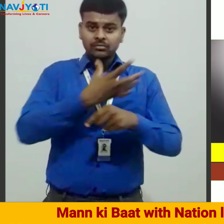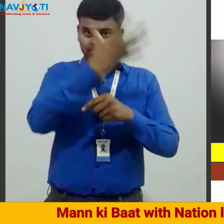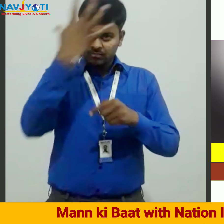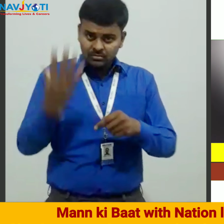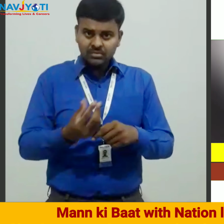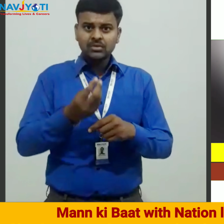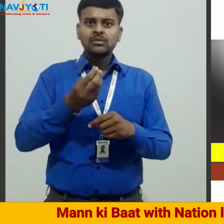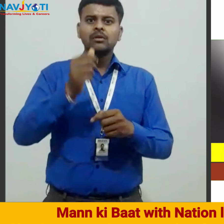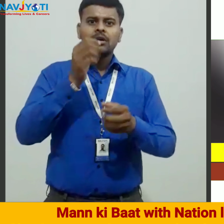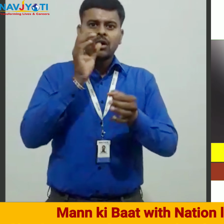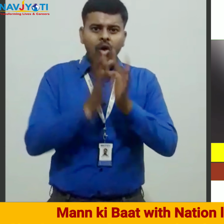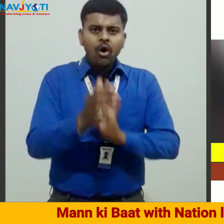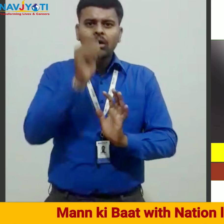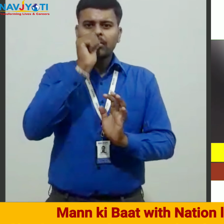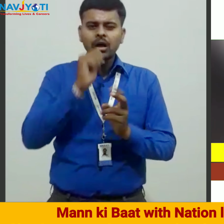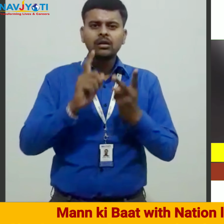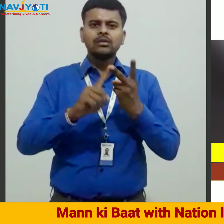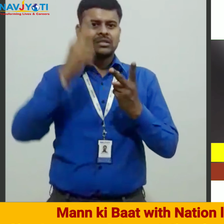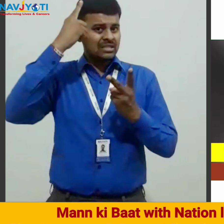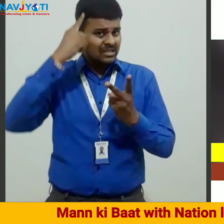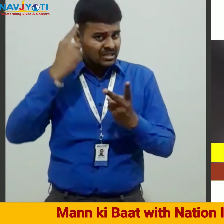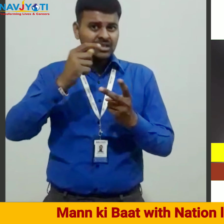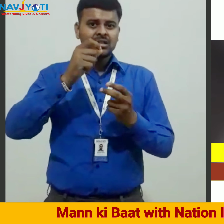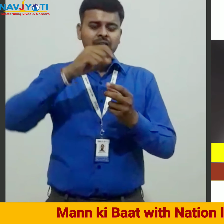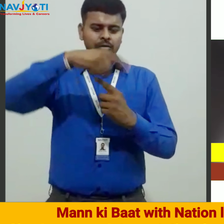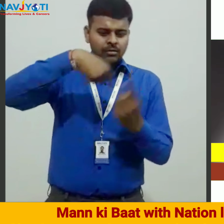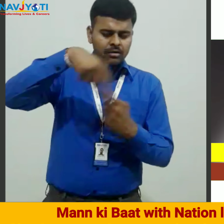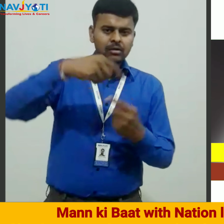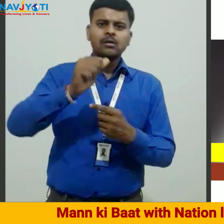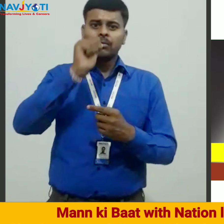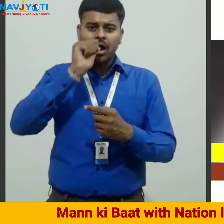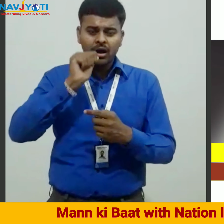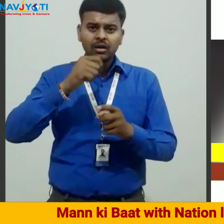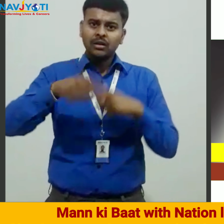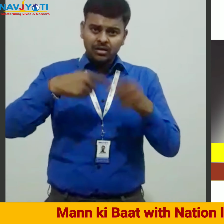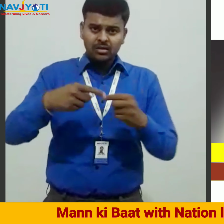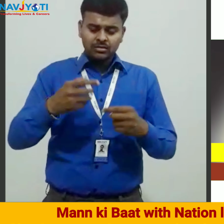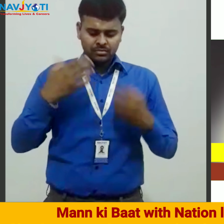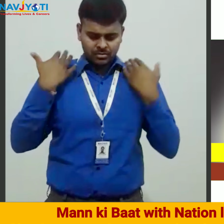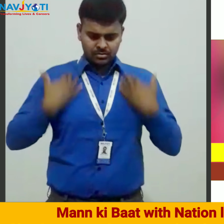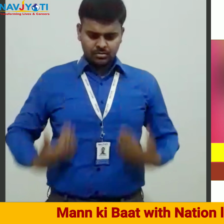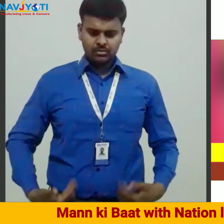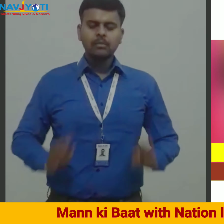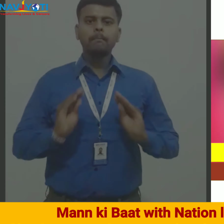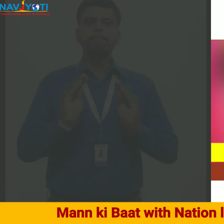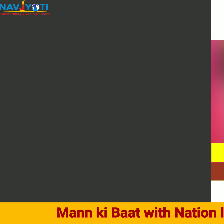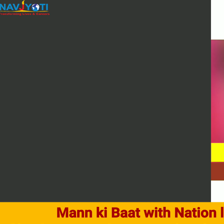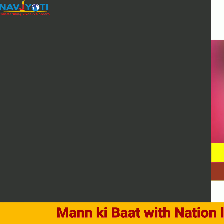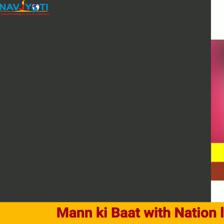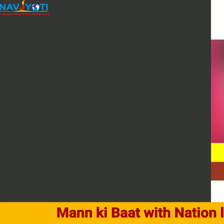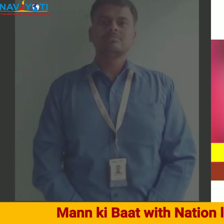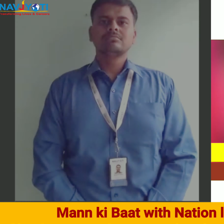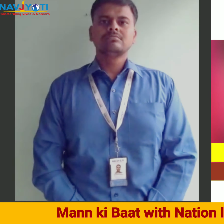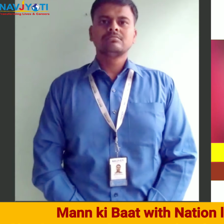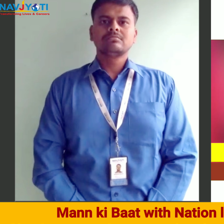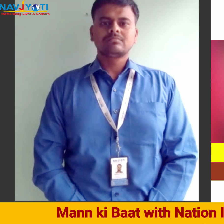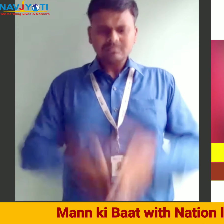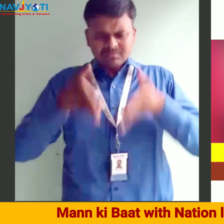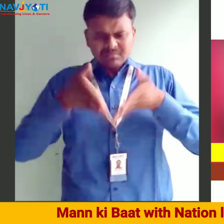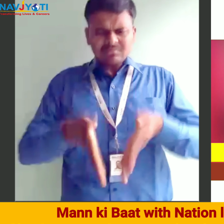निर्देश आयुष मंत्रालय ने जारी किए हैं वो आप अपनी दिनचर्या में शामिल करेंगे तो आपको बहुत लाभ